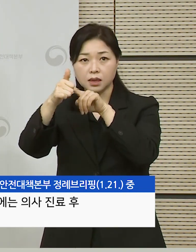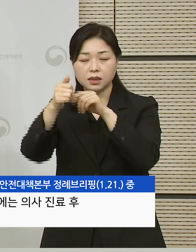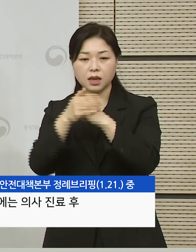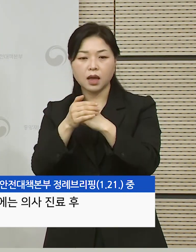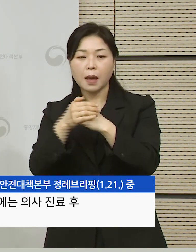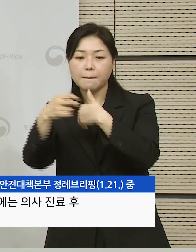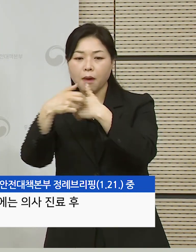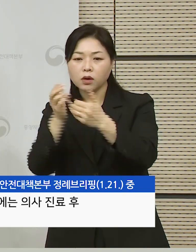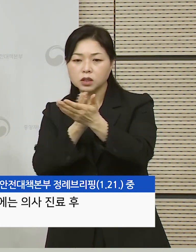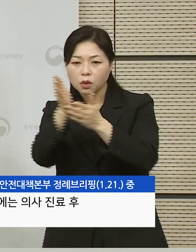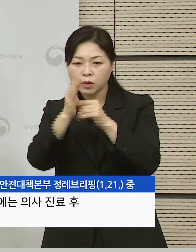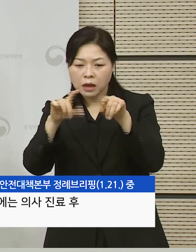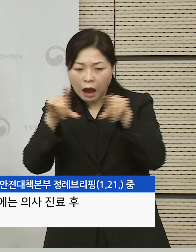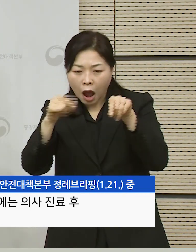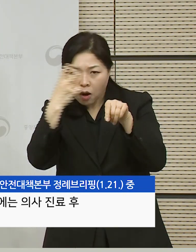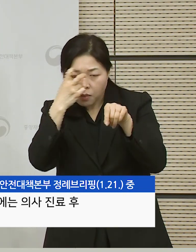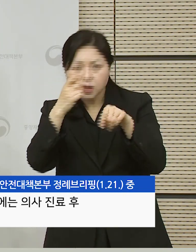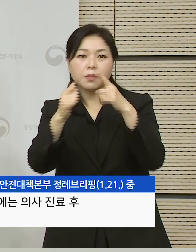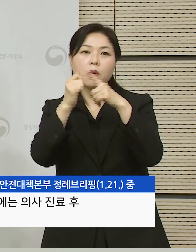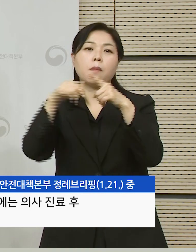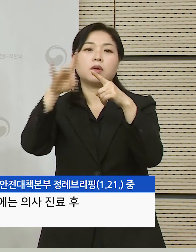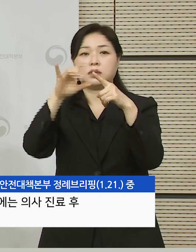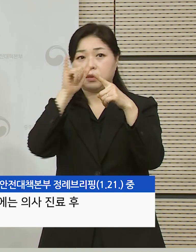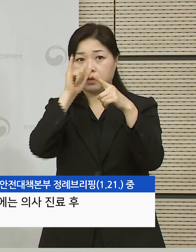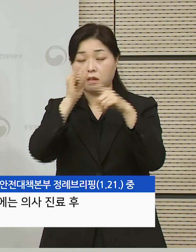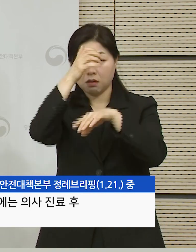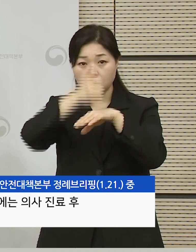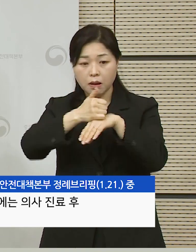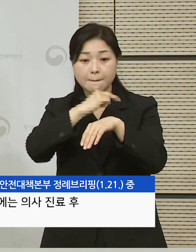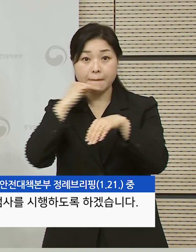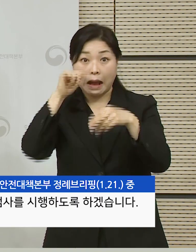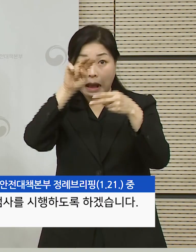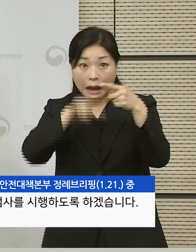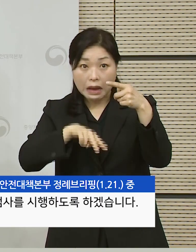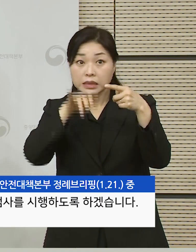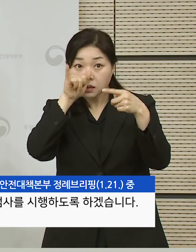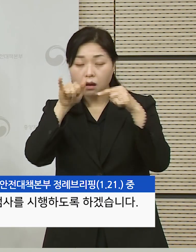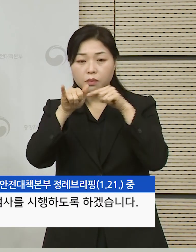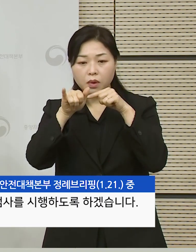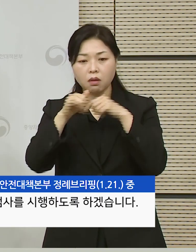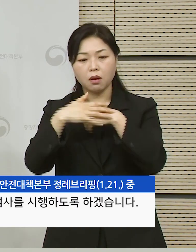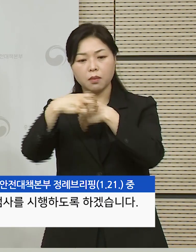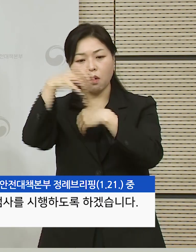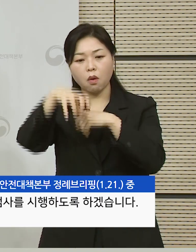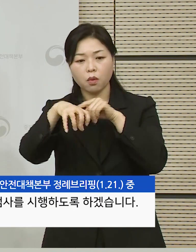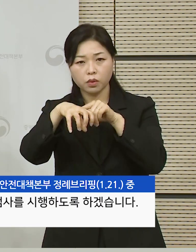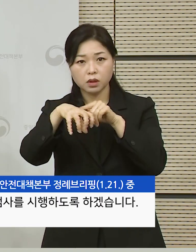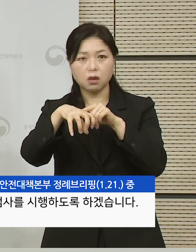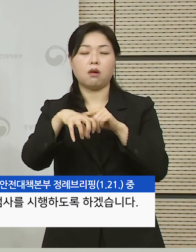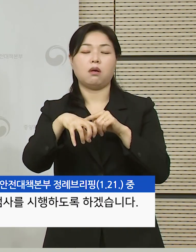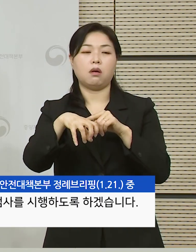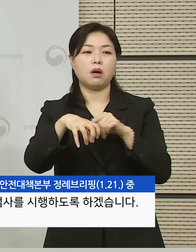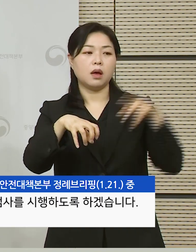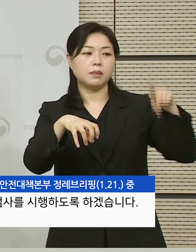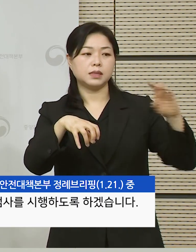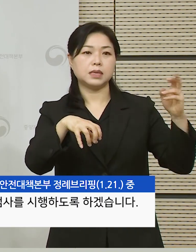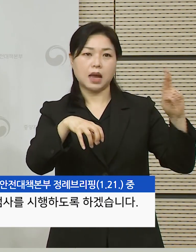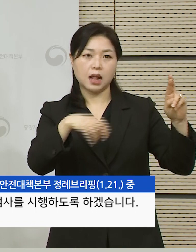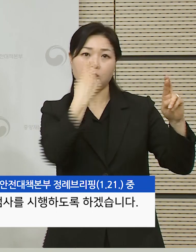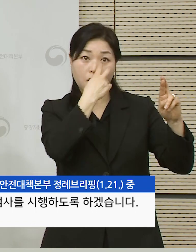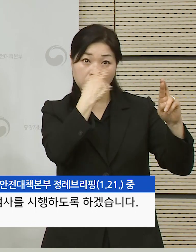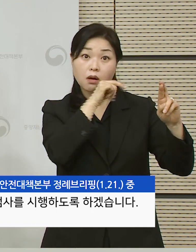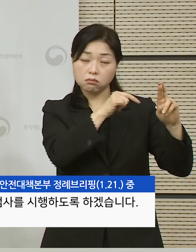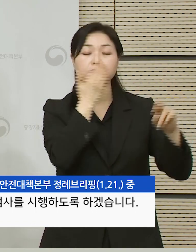후 전문가용 신속 항원 검사를 먼저 하게 됩니다. 이 결과 양성일 경우에는 해당